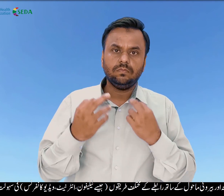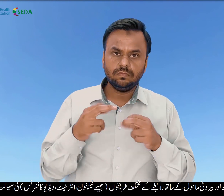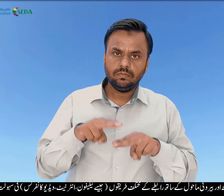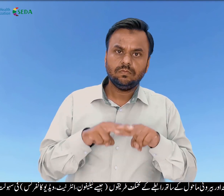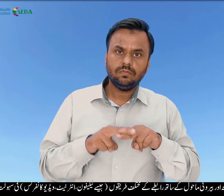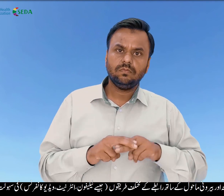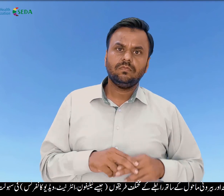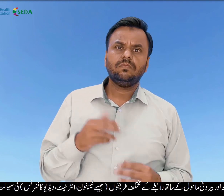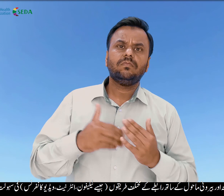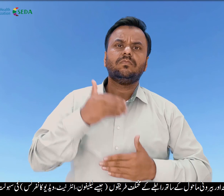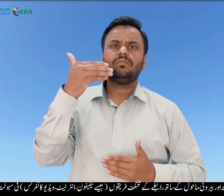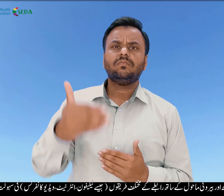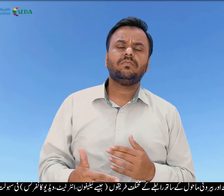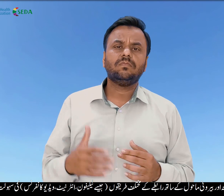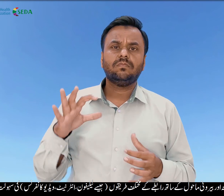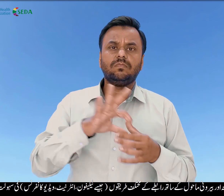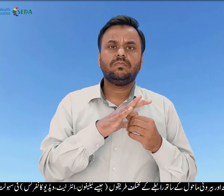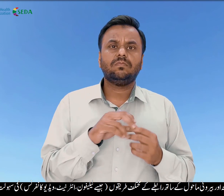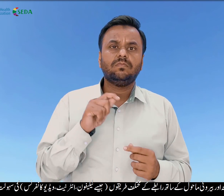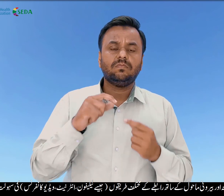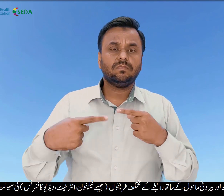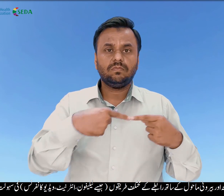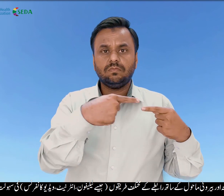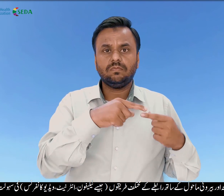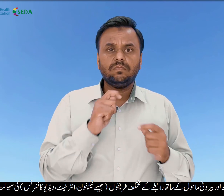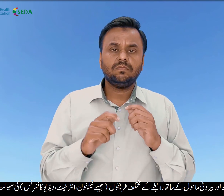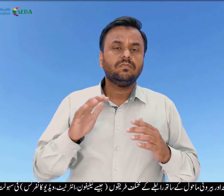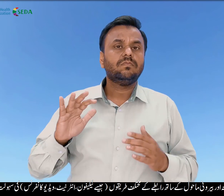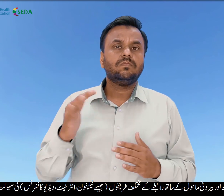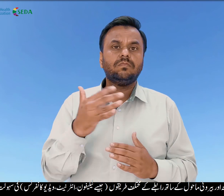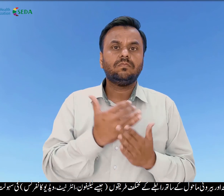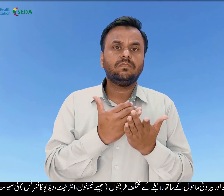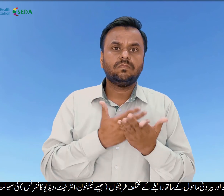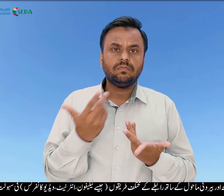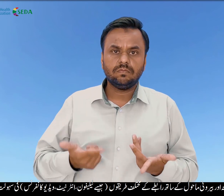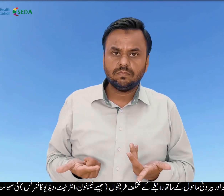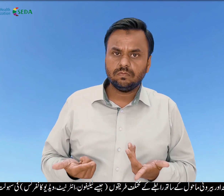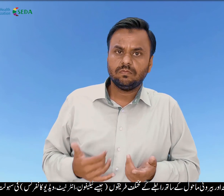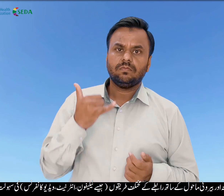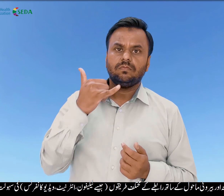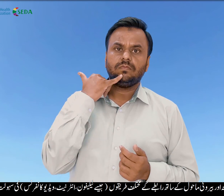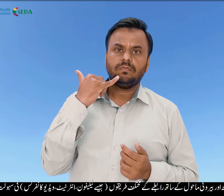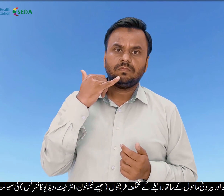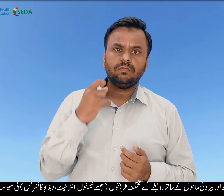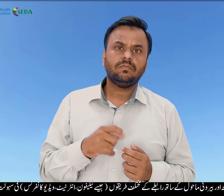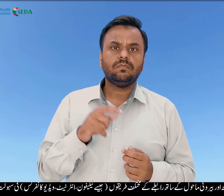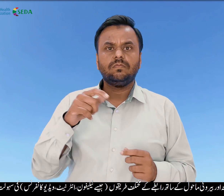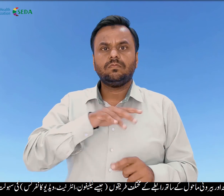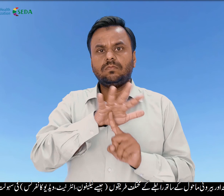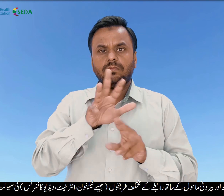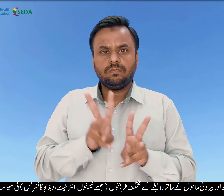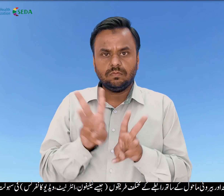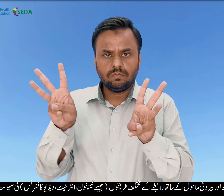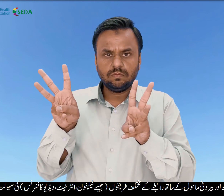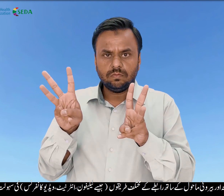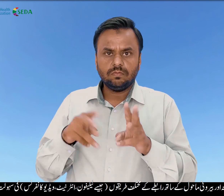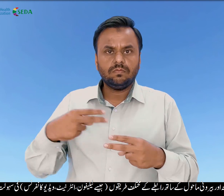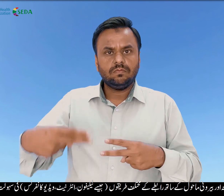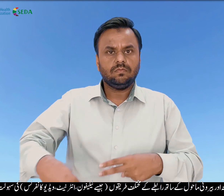اہل خانہ اور بیرونی ماحول کے ساتھ رابطے کے مختلف طریقوں جیسے ٹیلی فون، انٹرنیٹ،